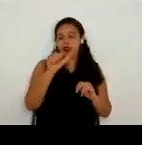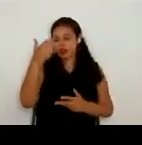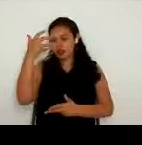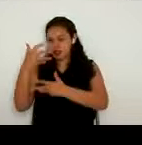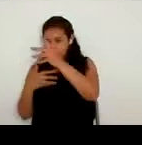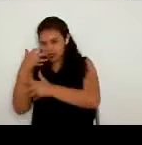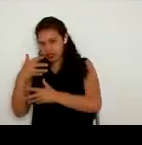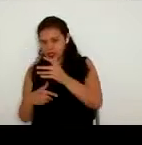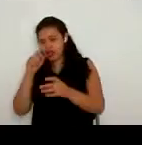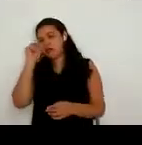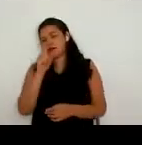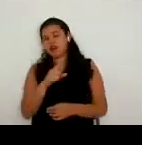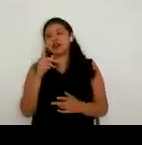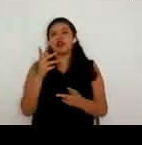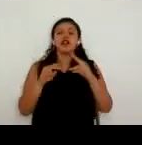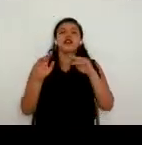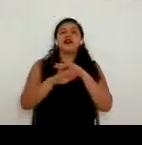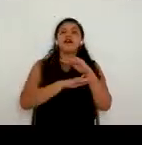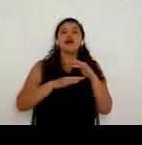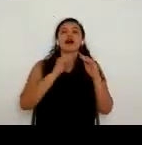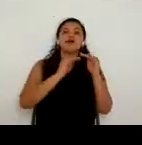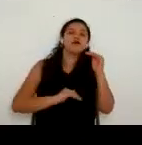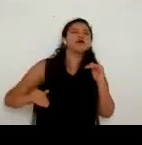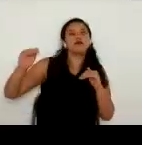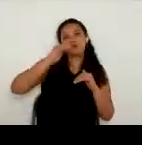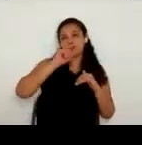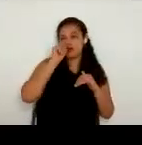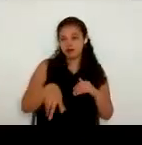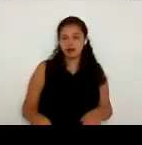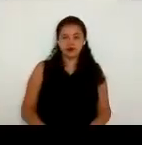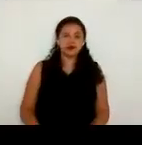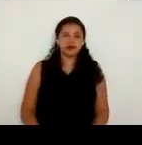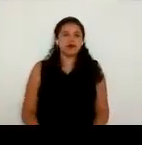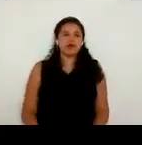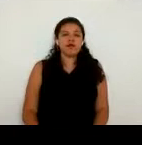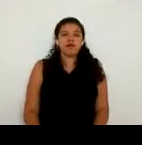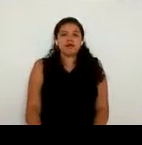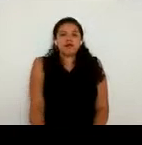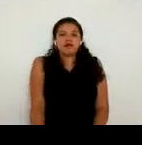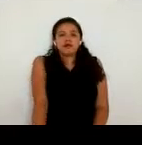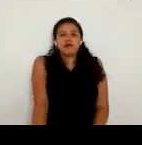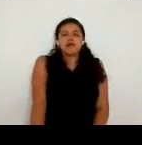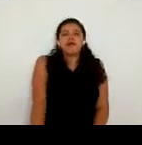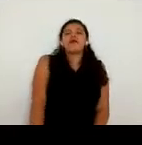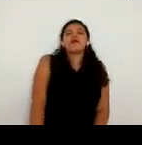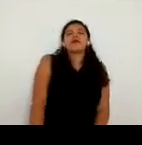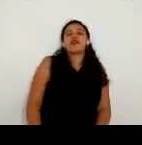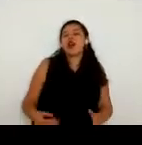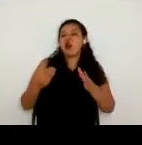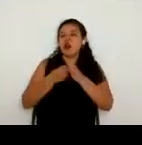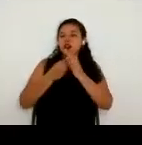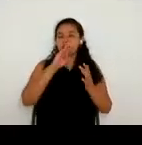también de clase baja superior se pone como código b 5 y el